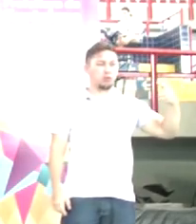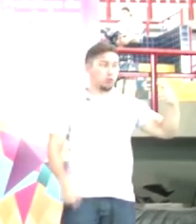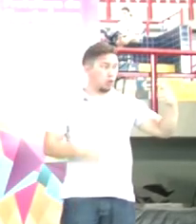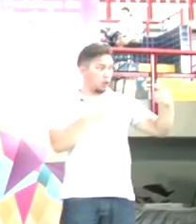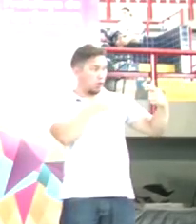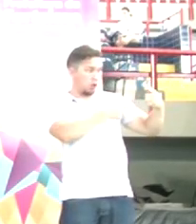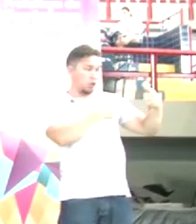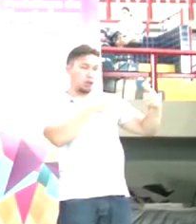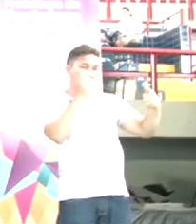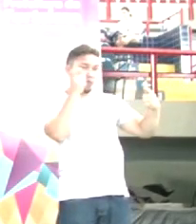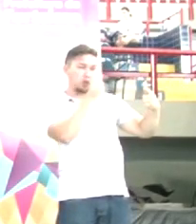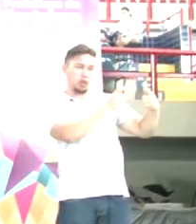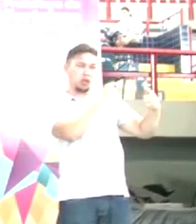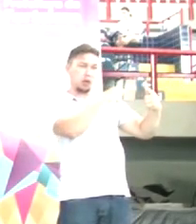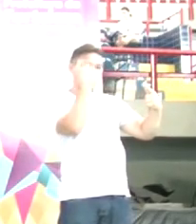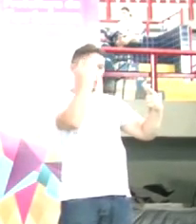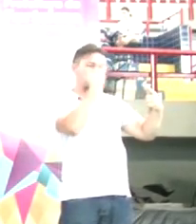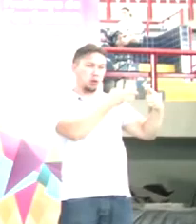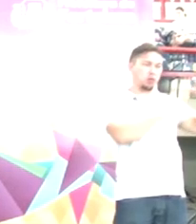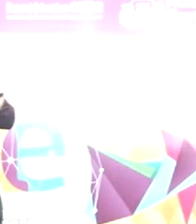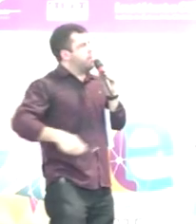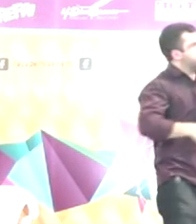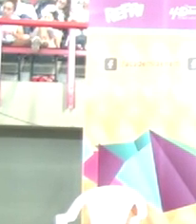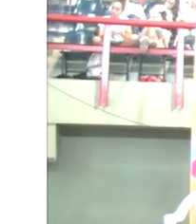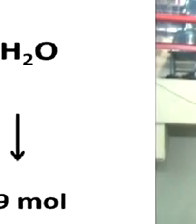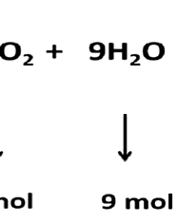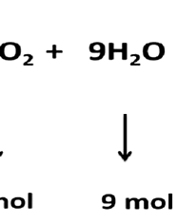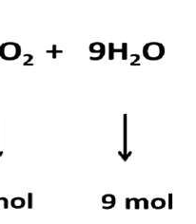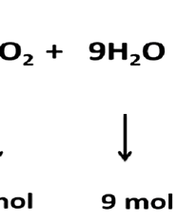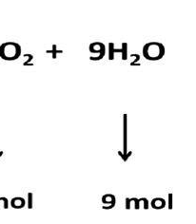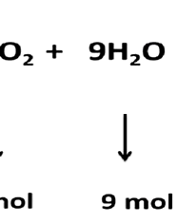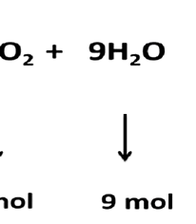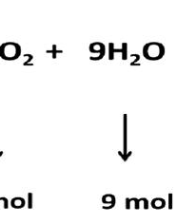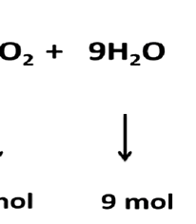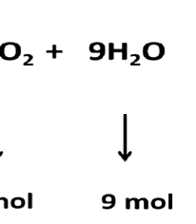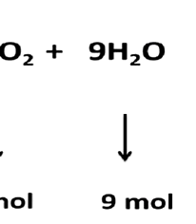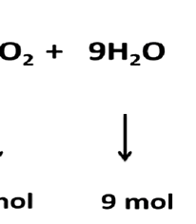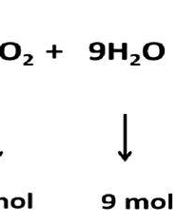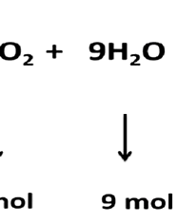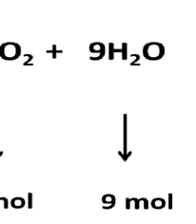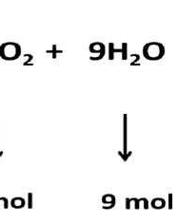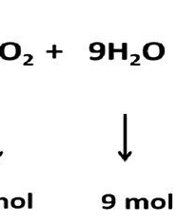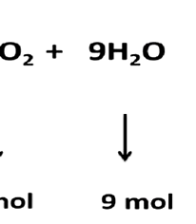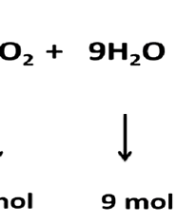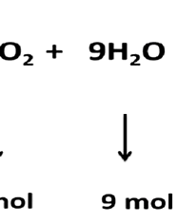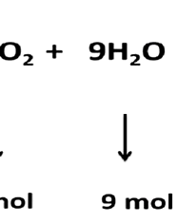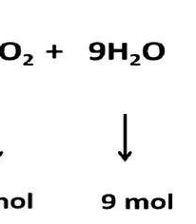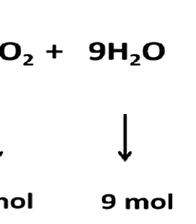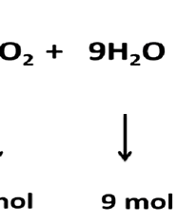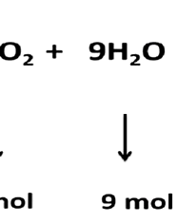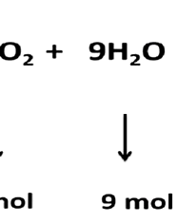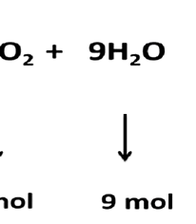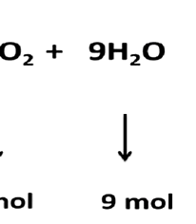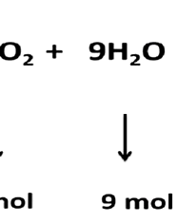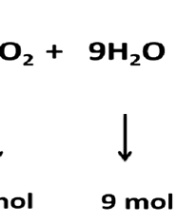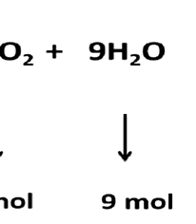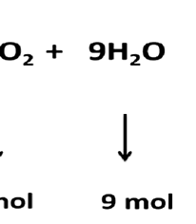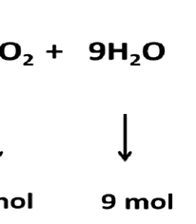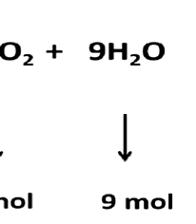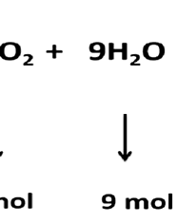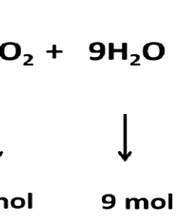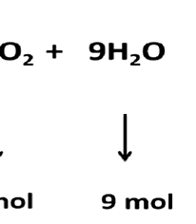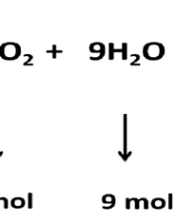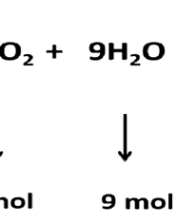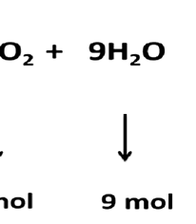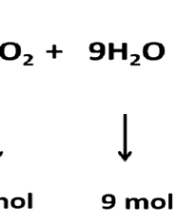Se ele está preocupado com o CO2, então quem é o teu produto? CO2 e água. Não